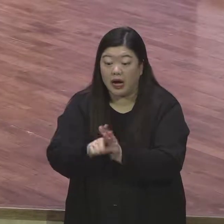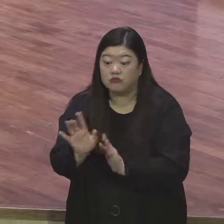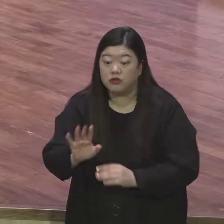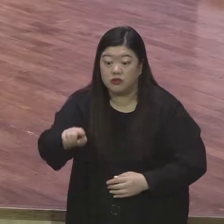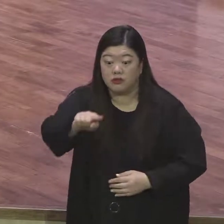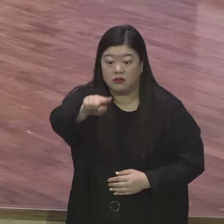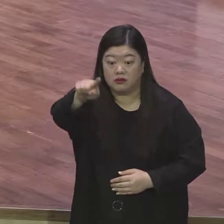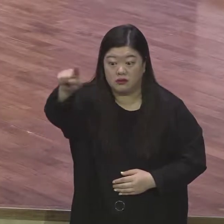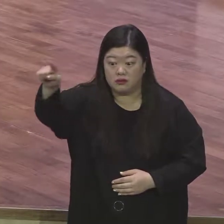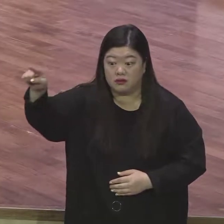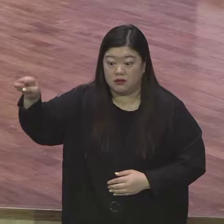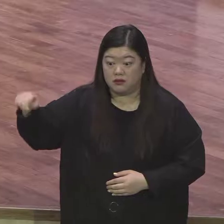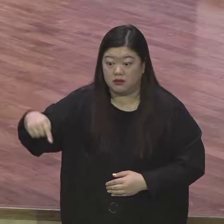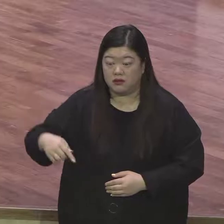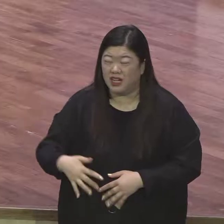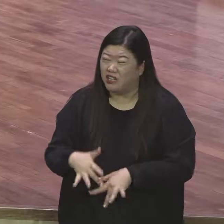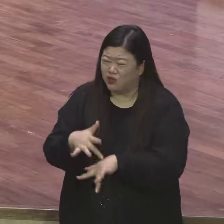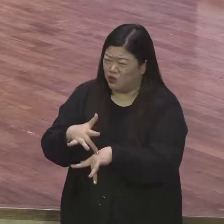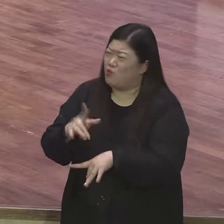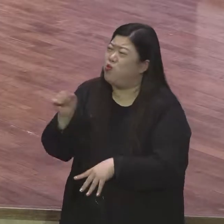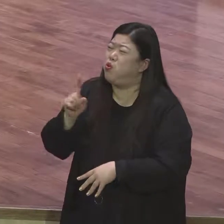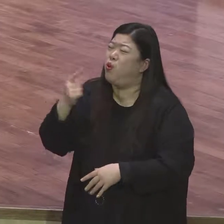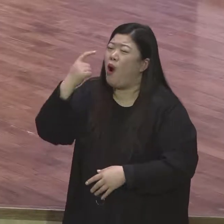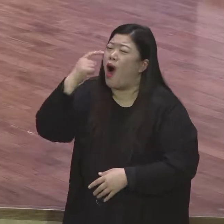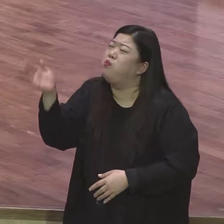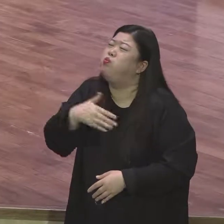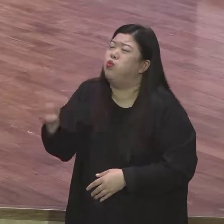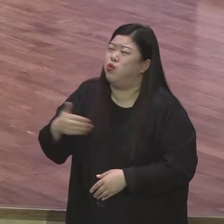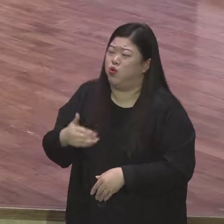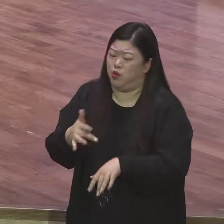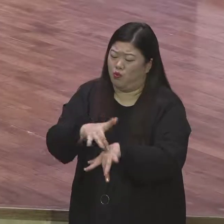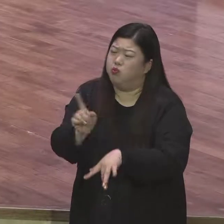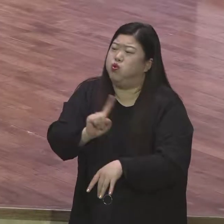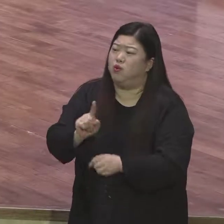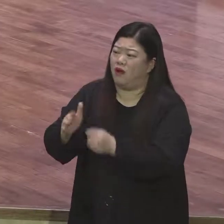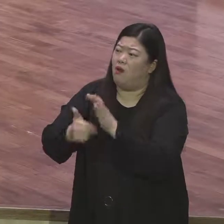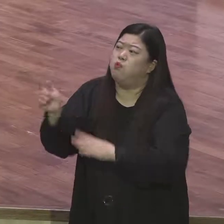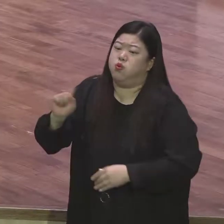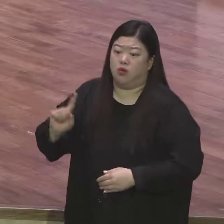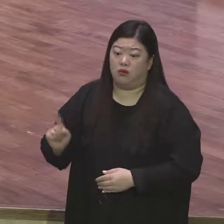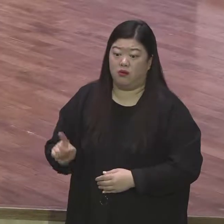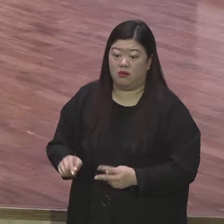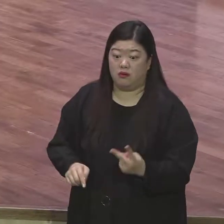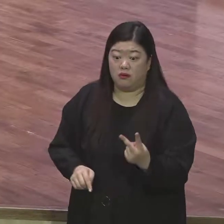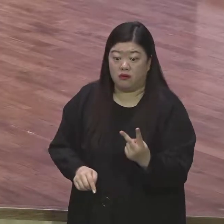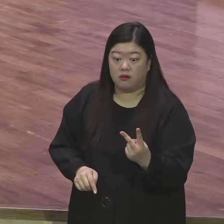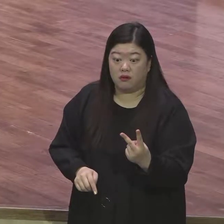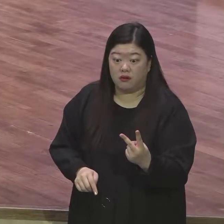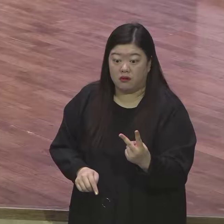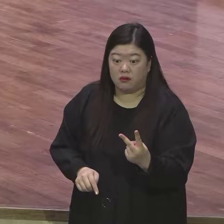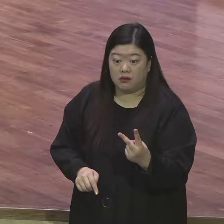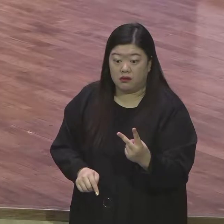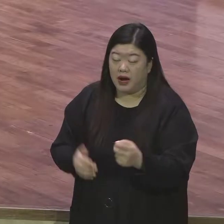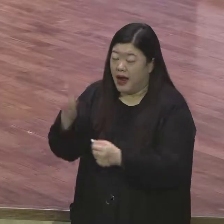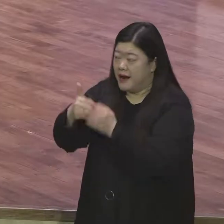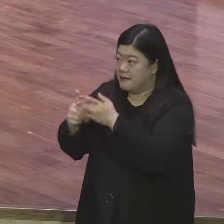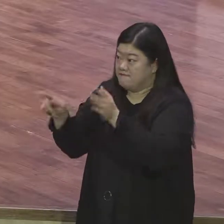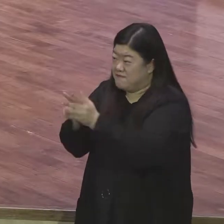사단을 안 믿는 사람 하나님 믿겠어요? 성령의 역사 안 믿는 사람 귀신 역사를 믿겠냐고? 안 믿어.